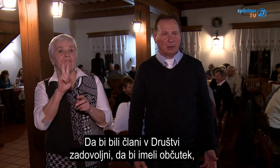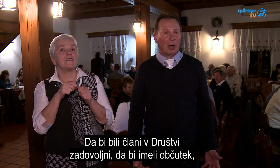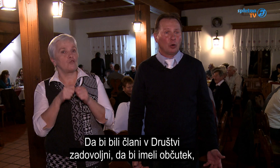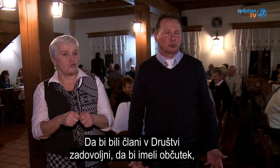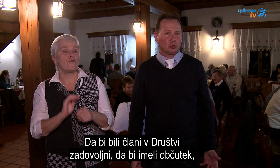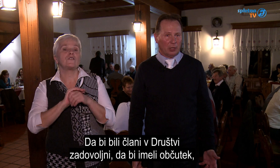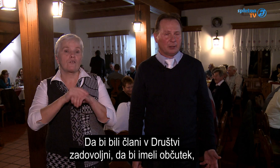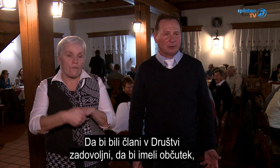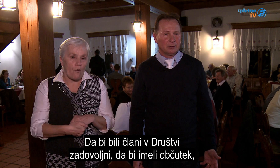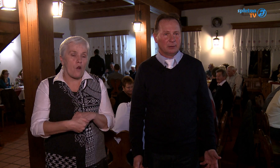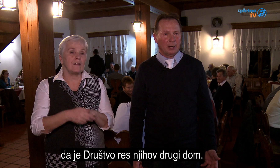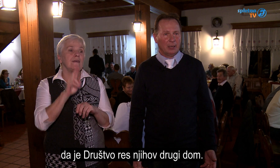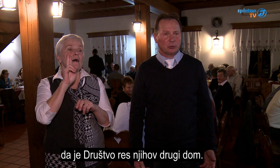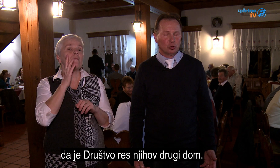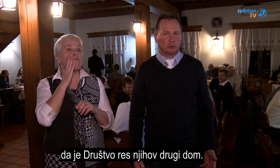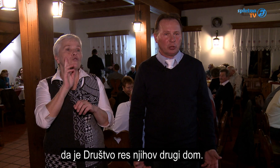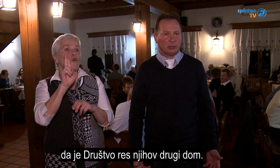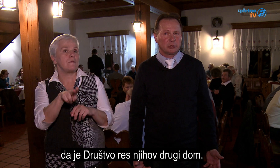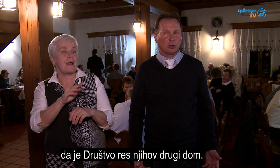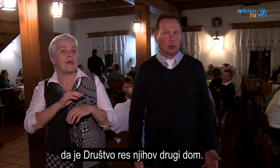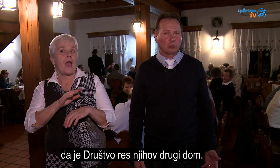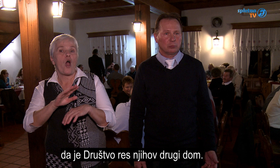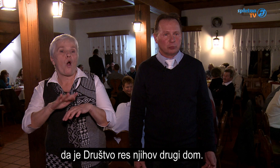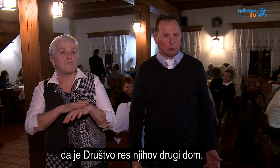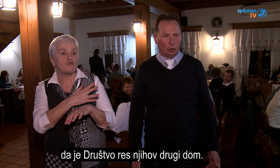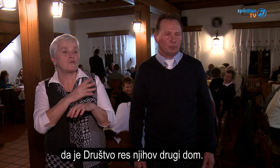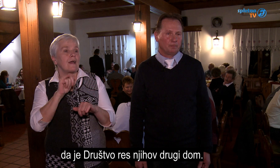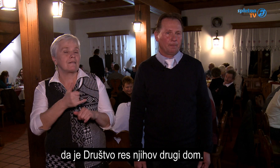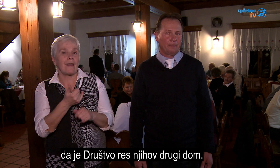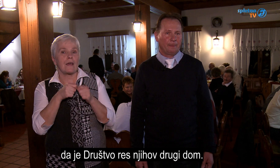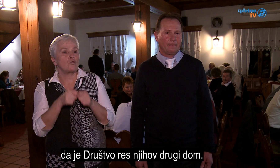imajo občutek, da je društvo res njihov drug dom.